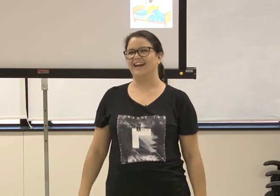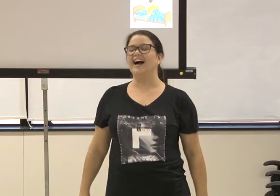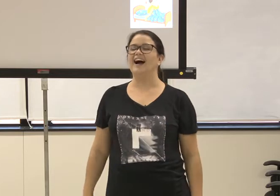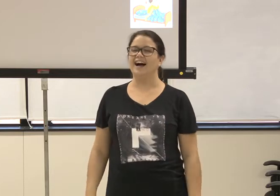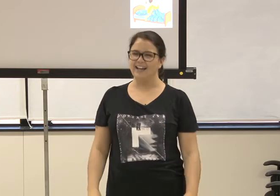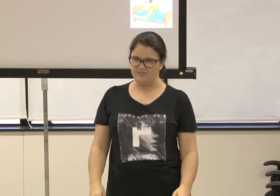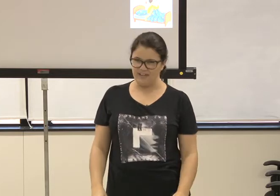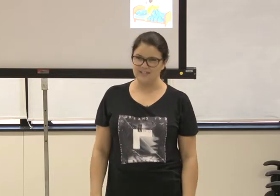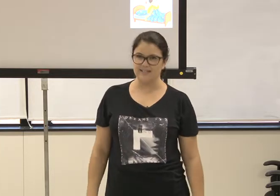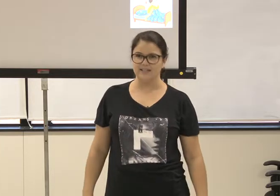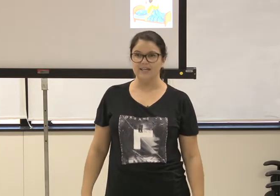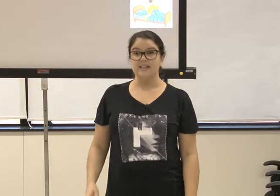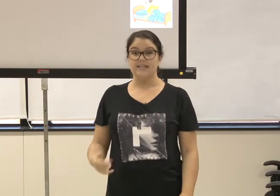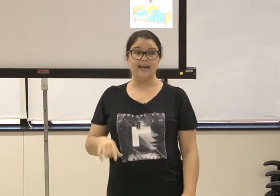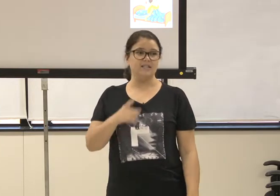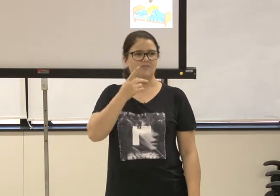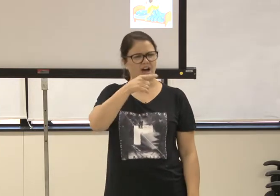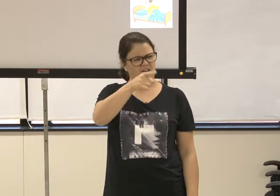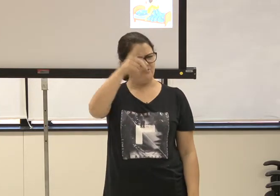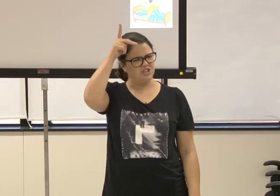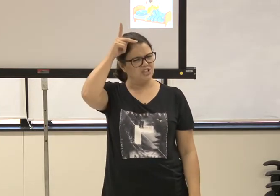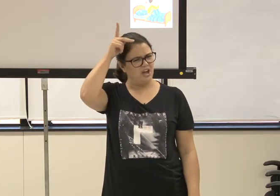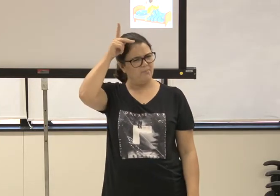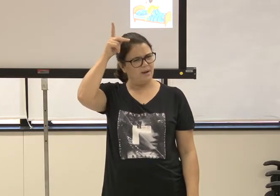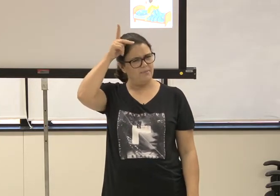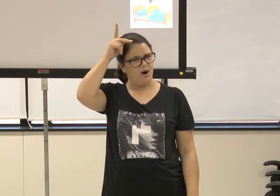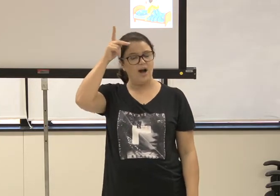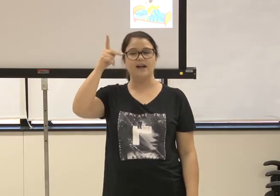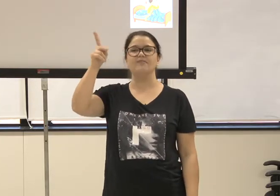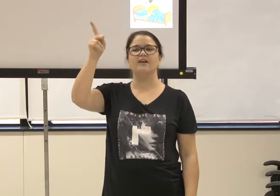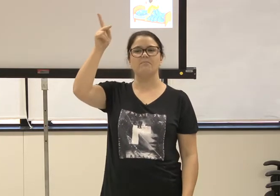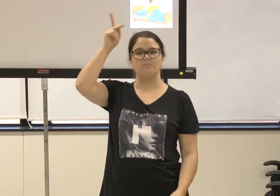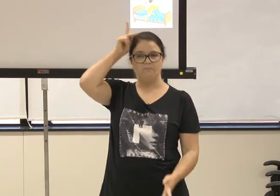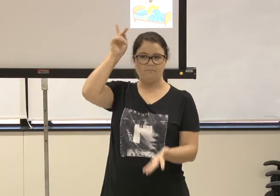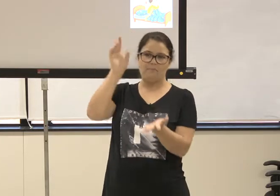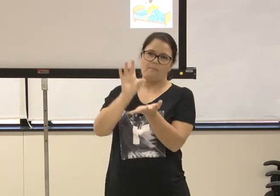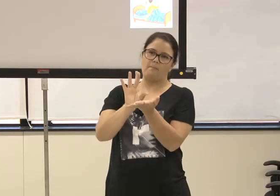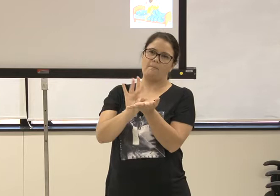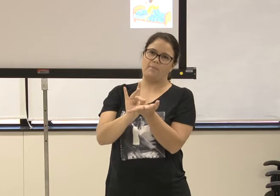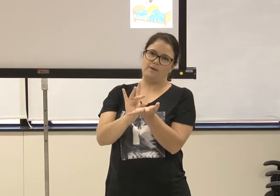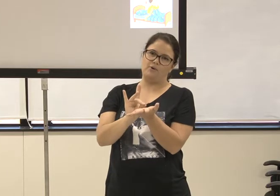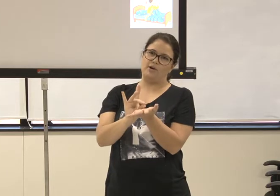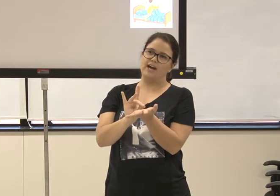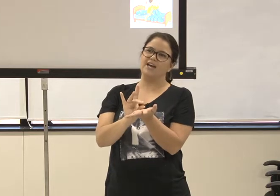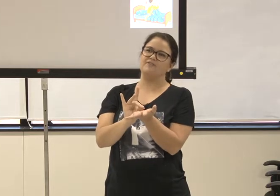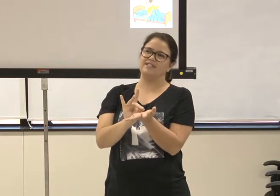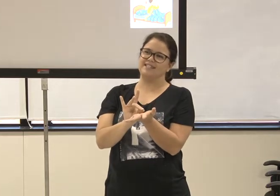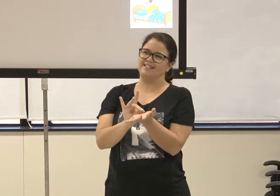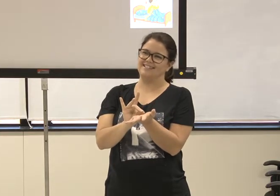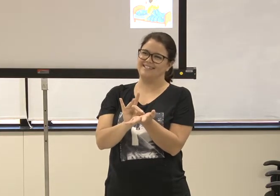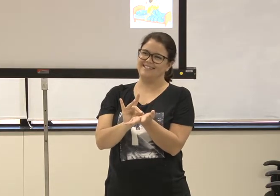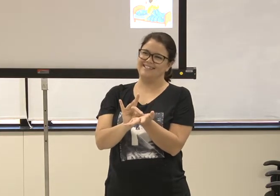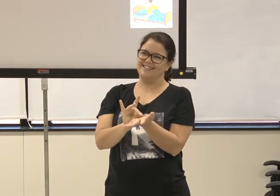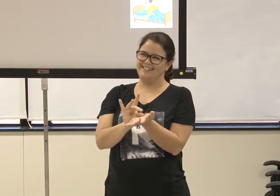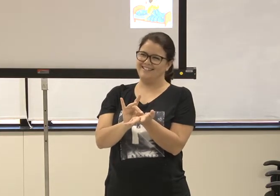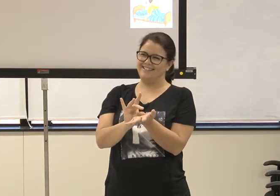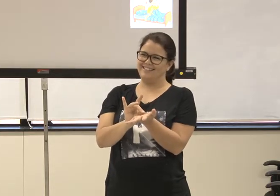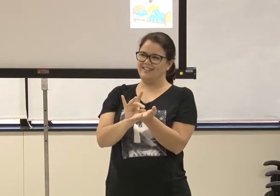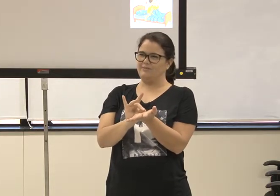A revista. E aí você fala, fulano de tal é Playboy. Aí fala, Isso, playboy. Playboy, é a revista. Que